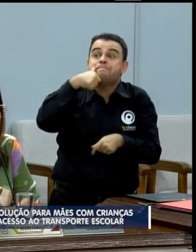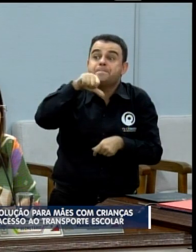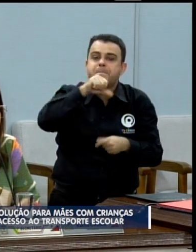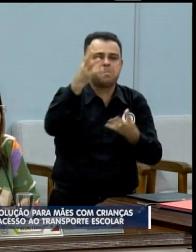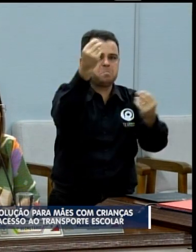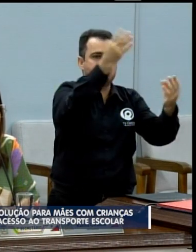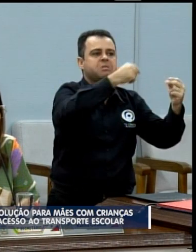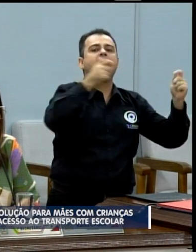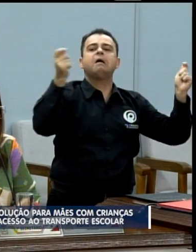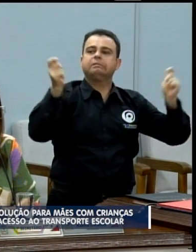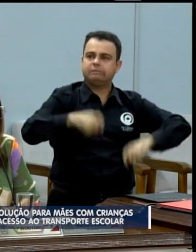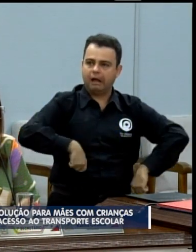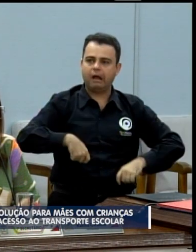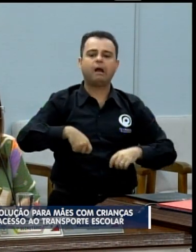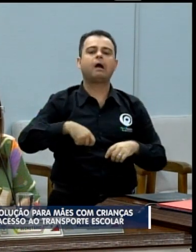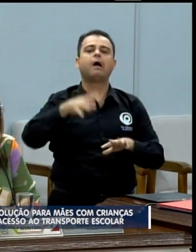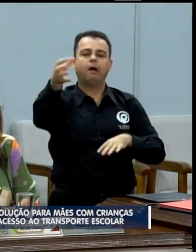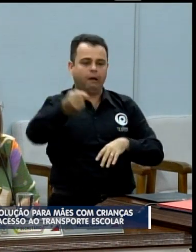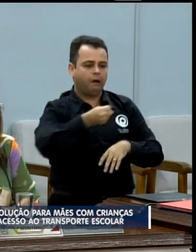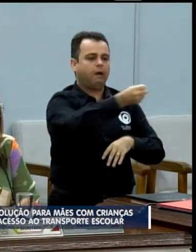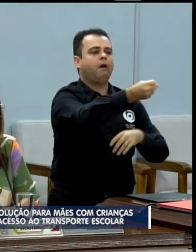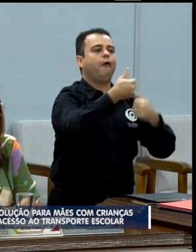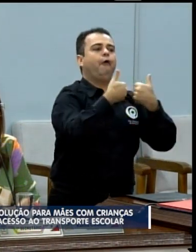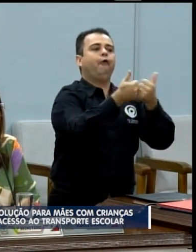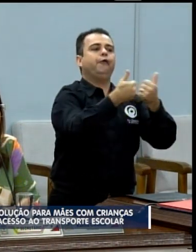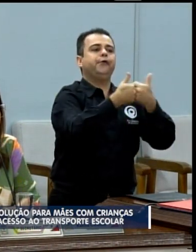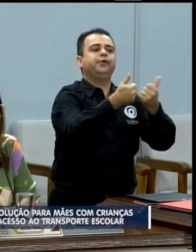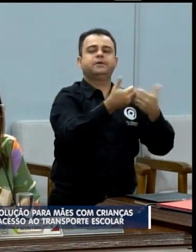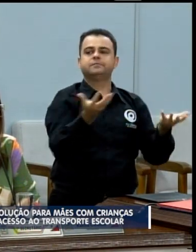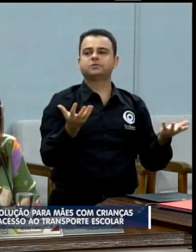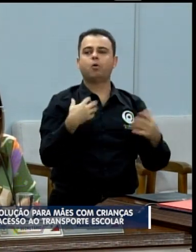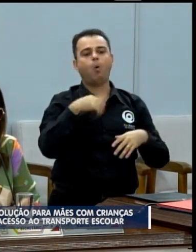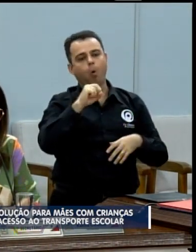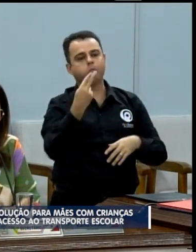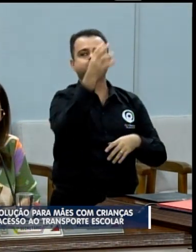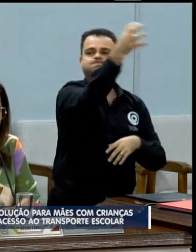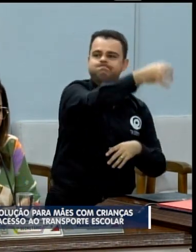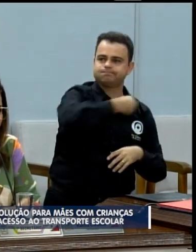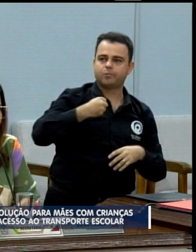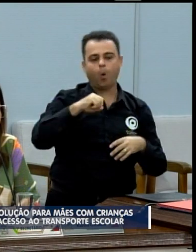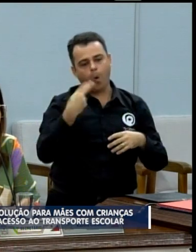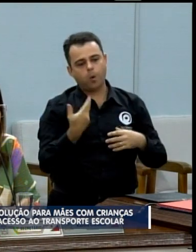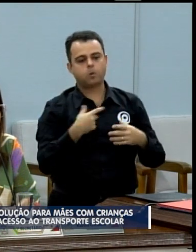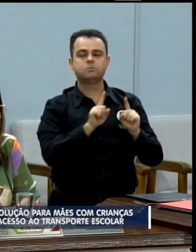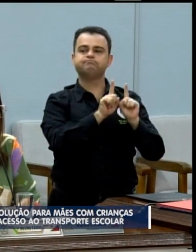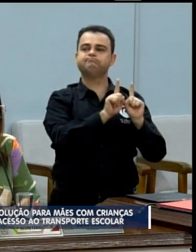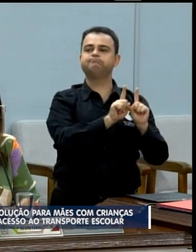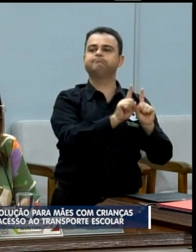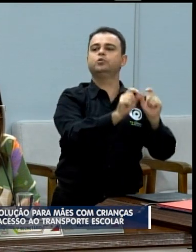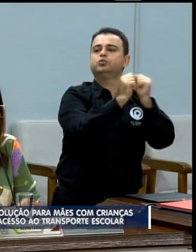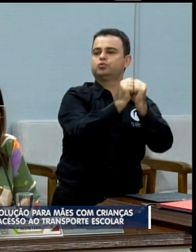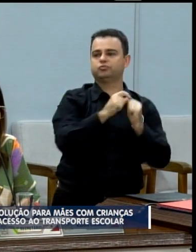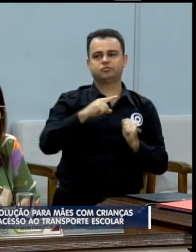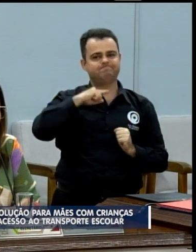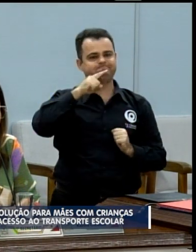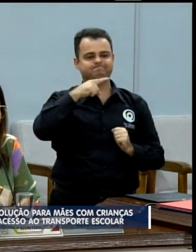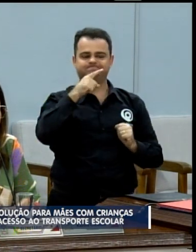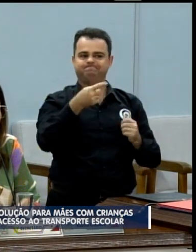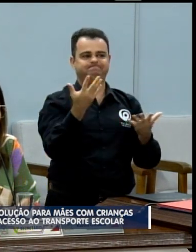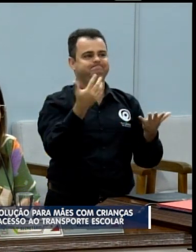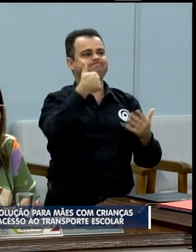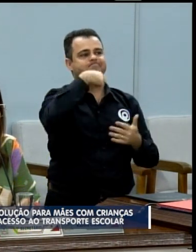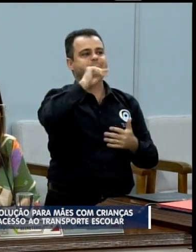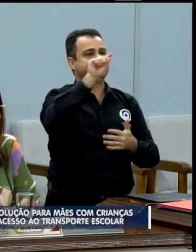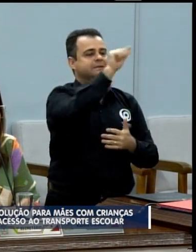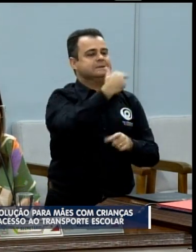as crianças até o transporte público, ou então acompanhá-las. Então, eu gostaria, de a gente falar sobre